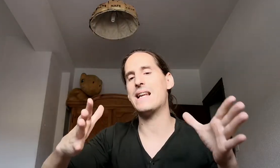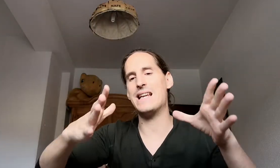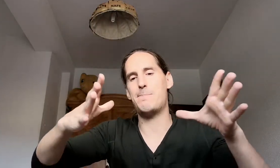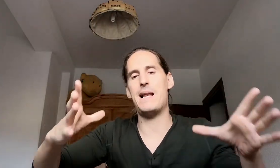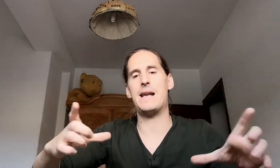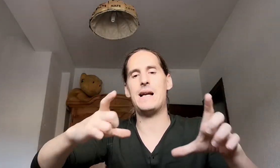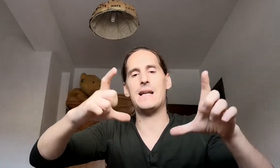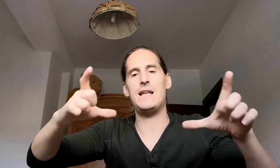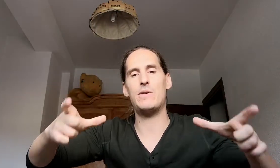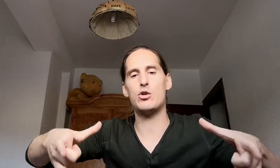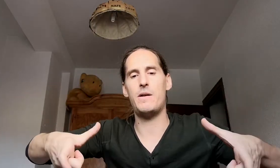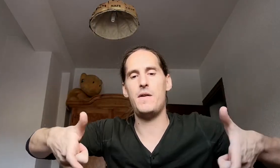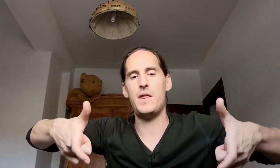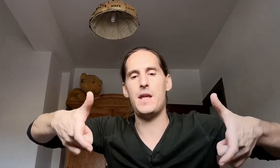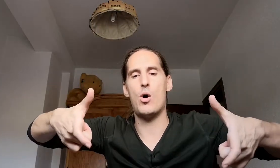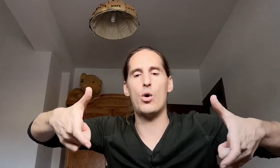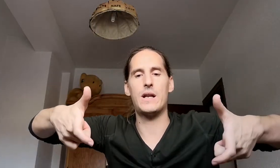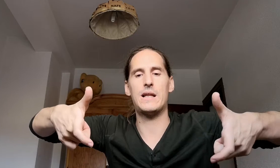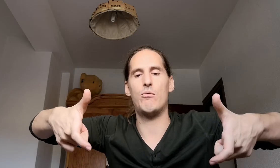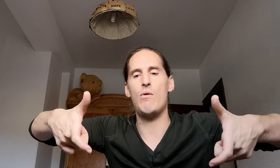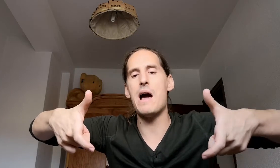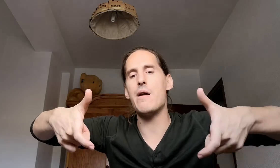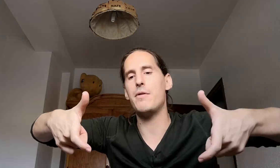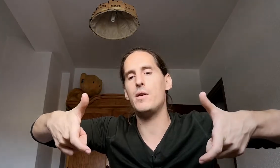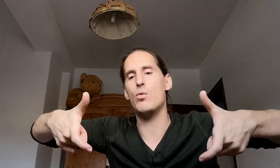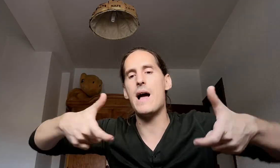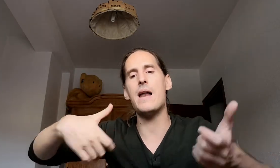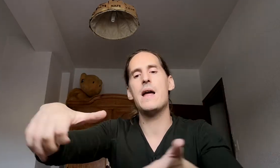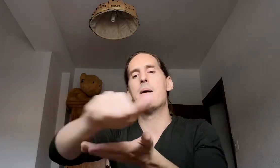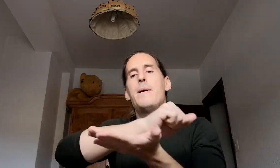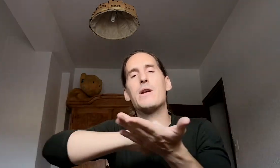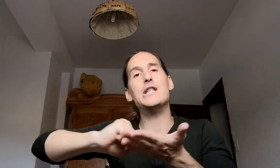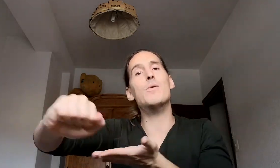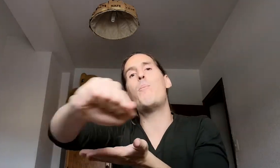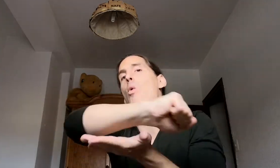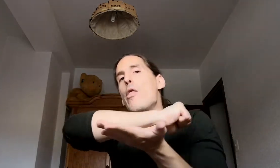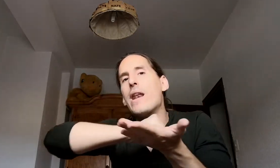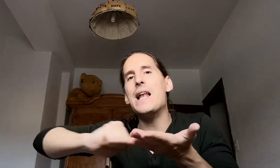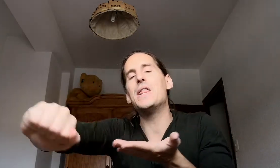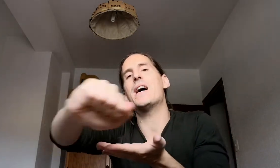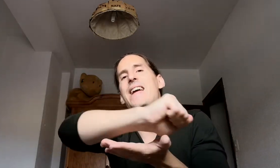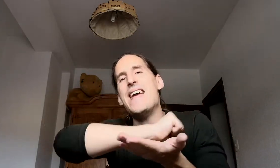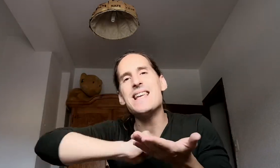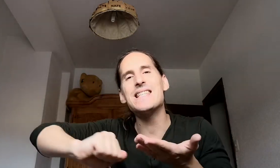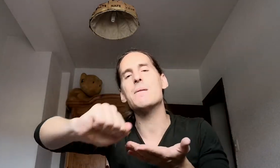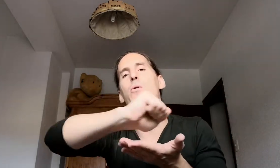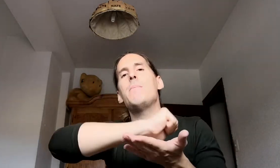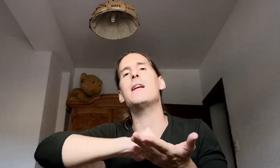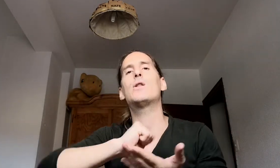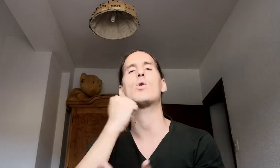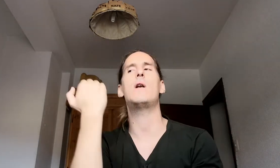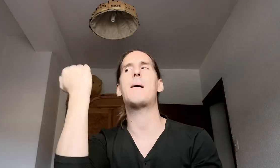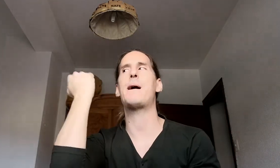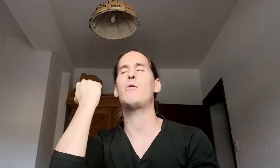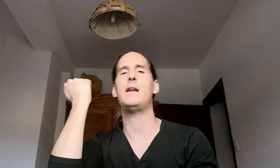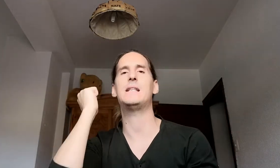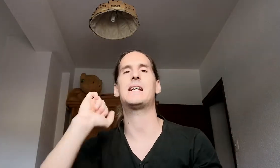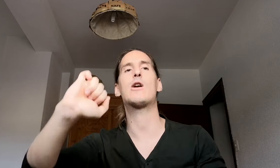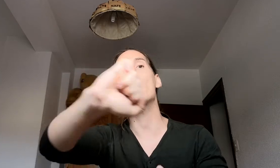que es plana, que tiene una superficie o rectangular o circular, pero que yo puedo realizar este movimiento con la mano derecha, que es con la